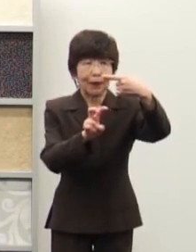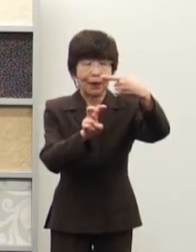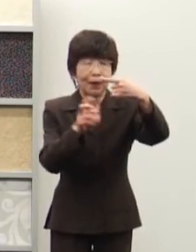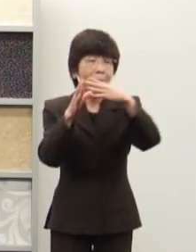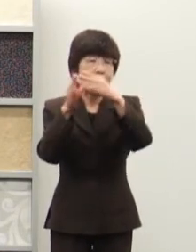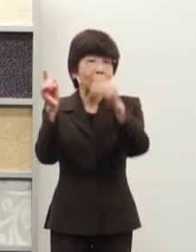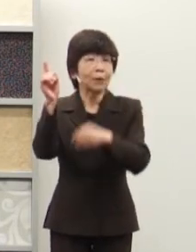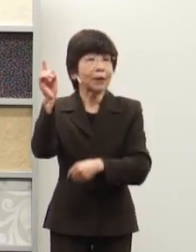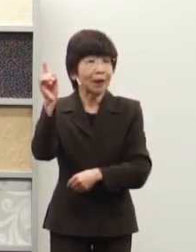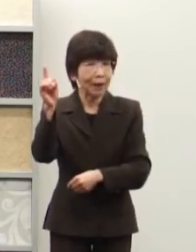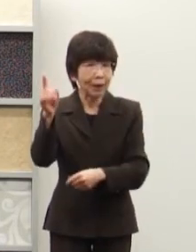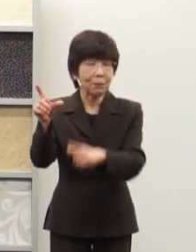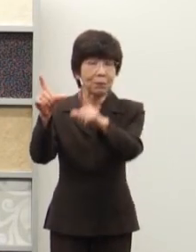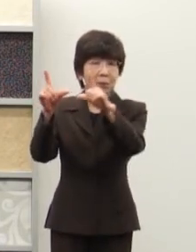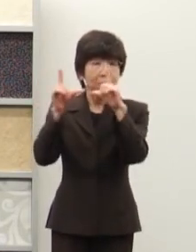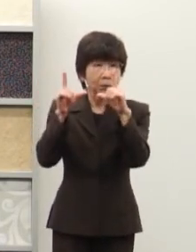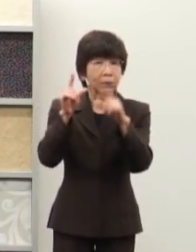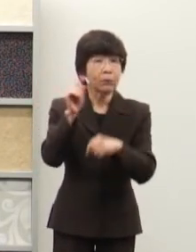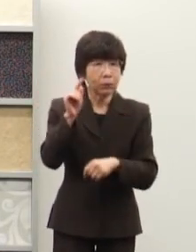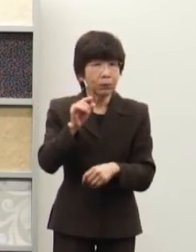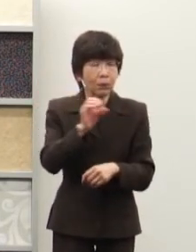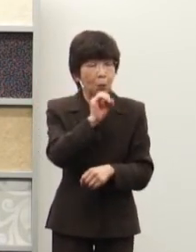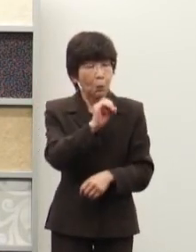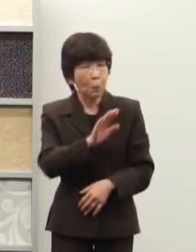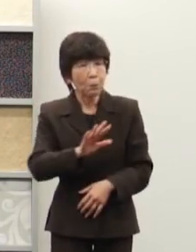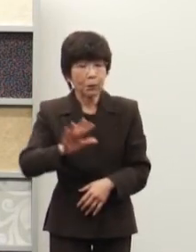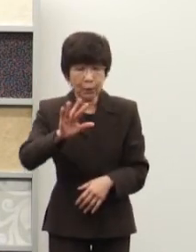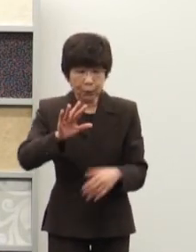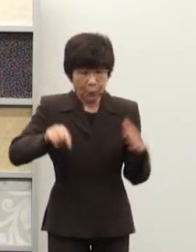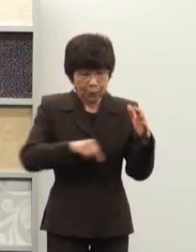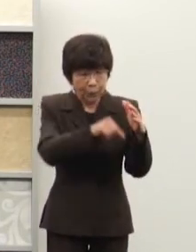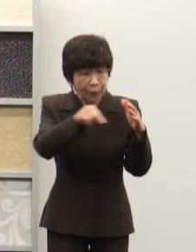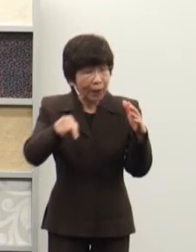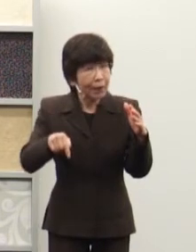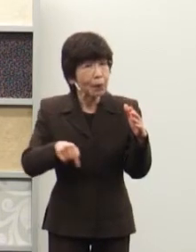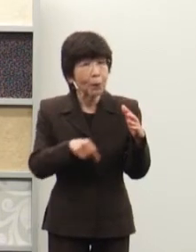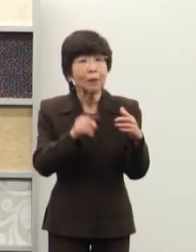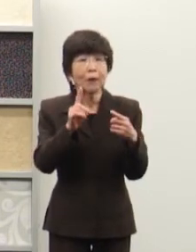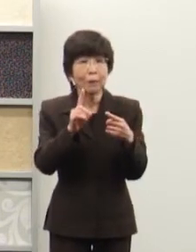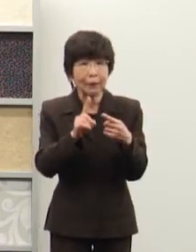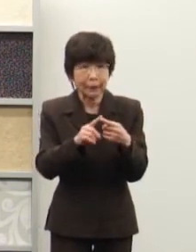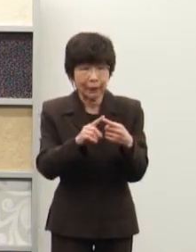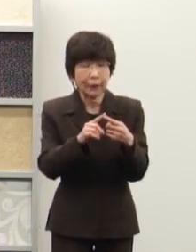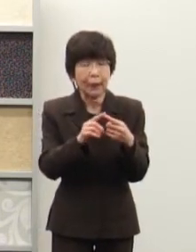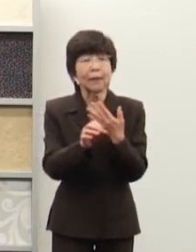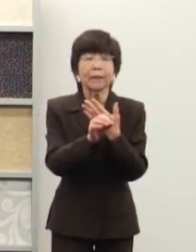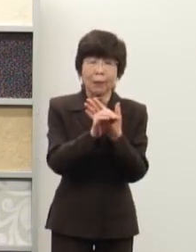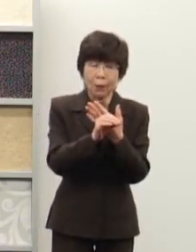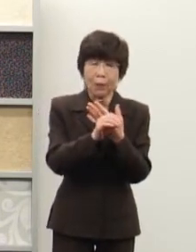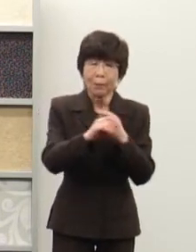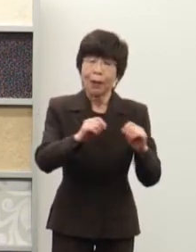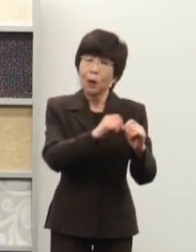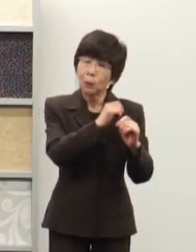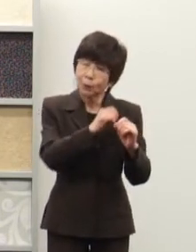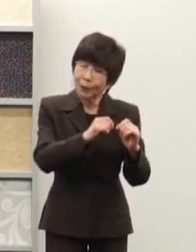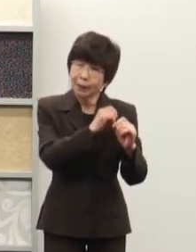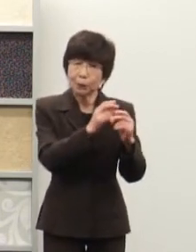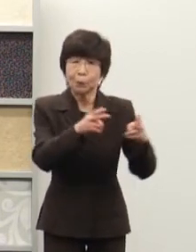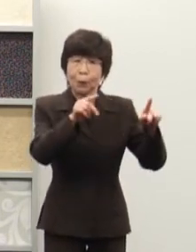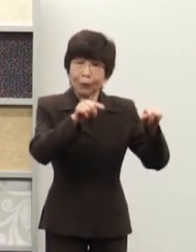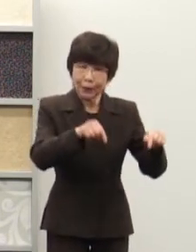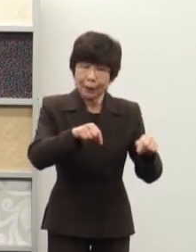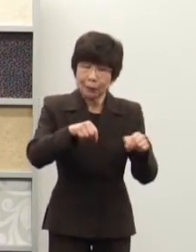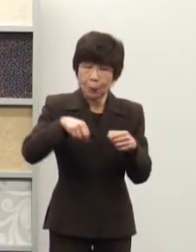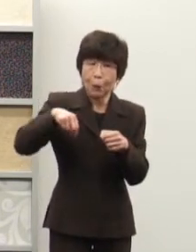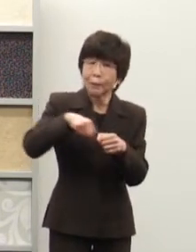ードから、このオミクロン株の特徴を踏まえた対策ということで、クラシック等のコンサートであるとか、J リーグ、プロ野球